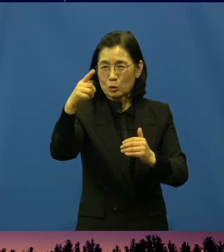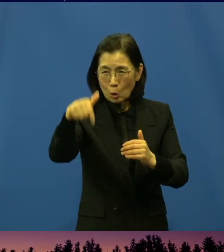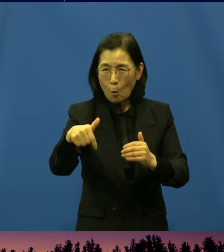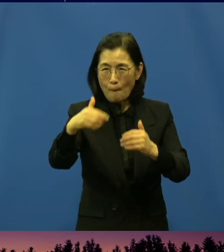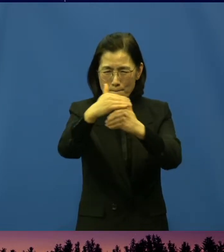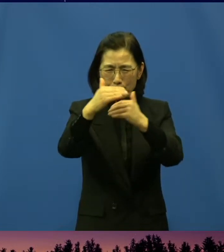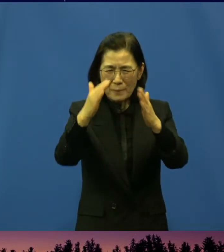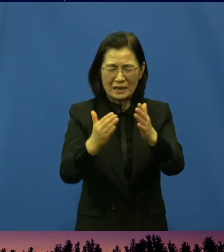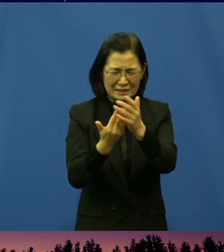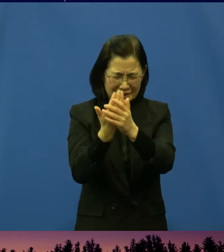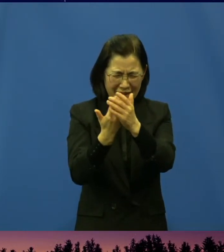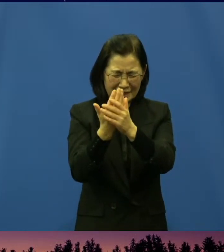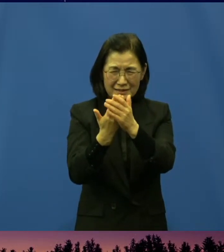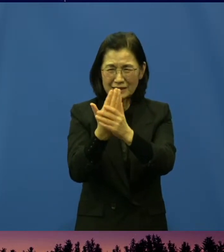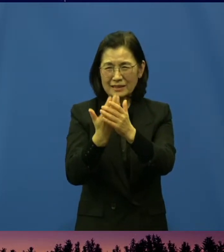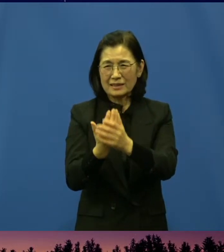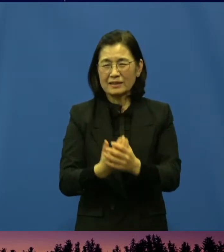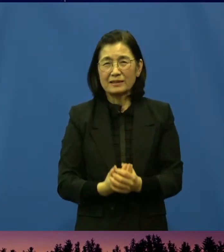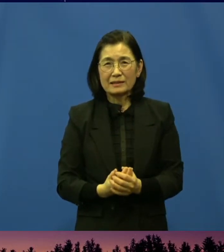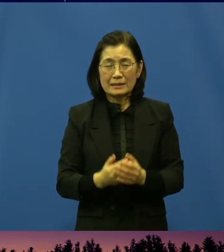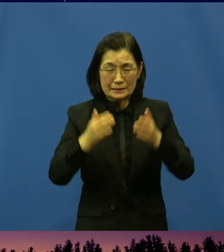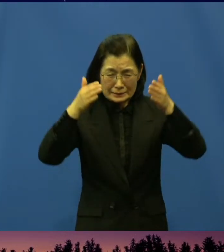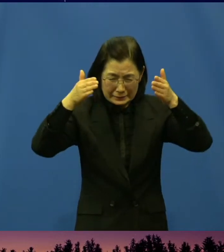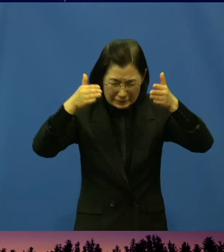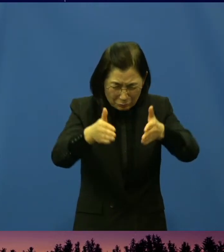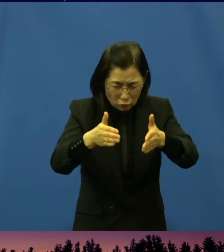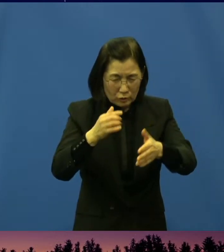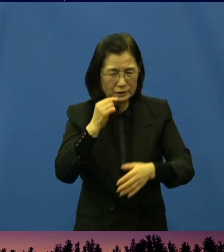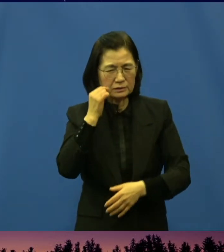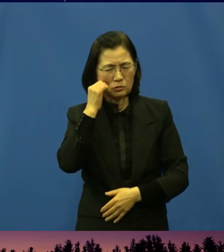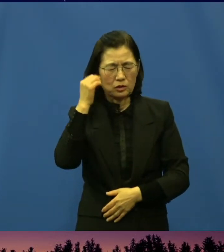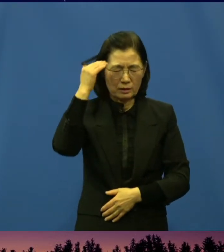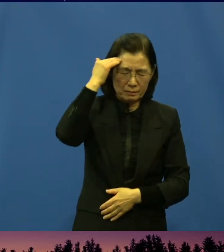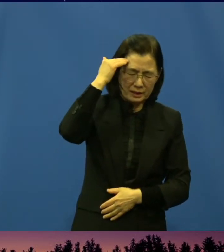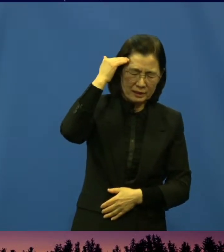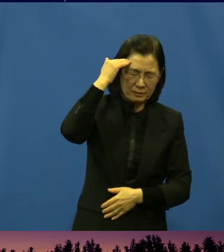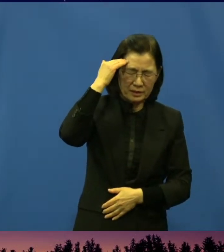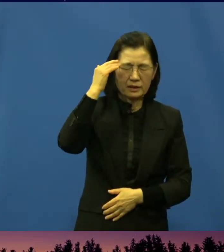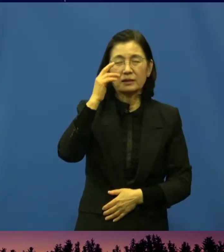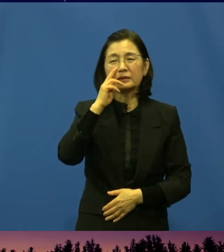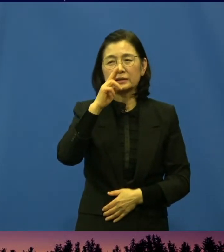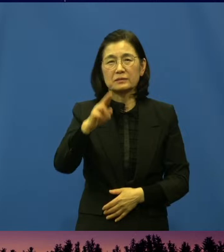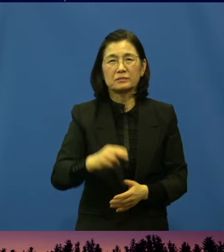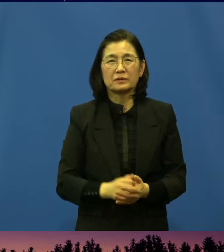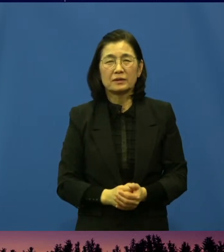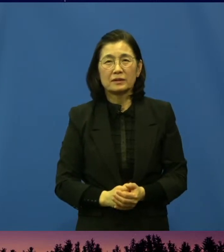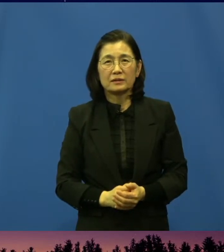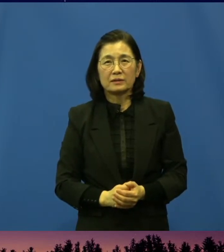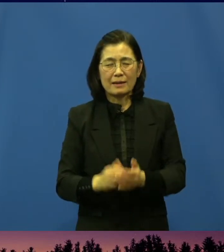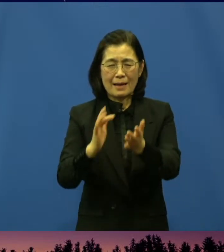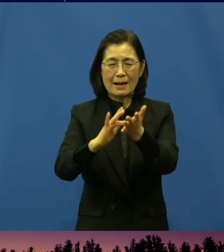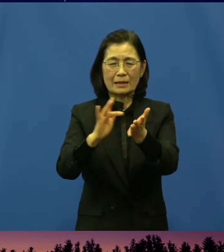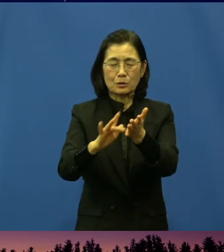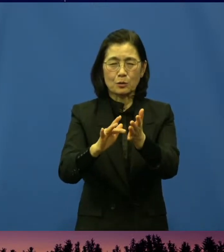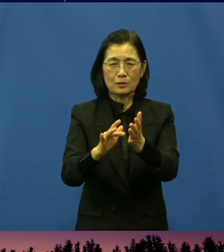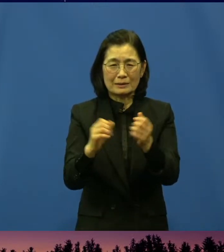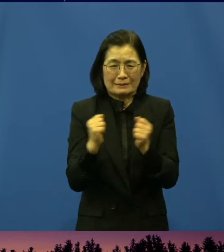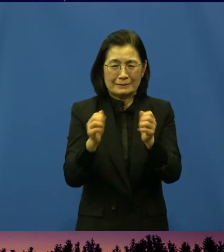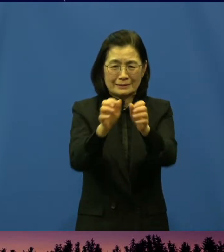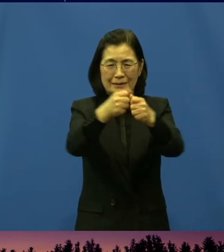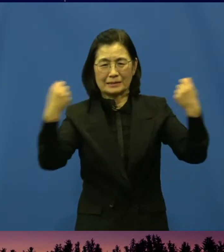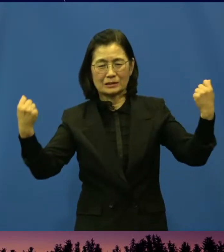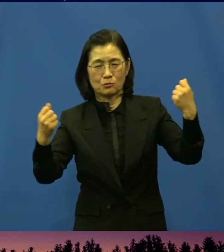이거 보통 일이 아니에요. 집중력을 자꾸 깨뜨리는 거죠. 그렇다고 해서 냉장 안에 넣어놓을 수도 없고.